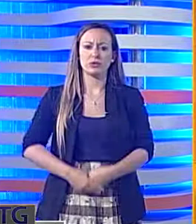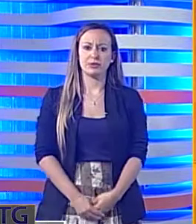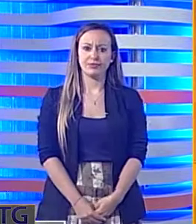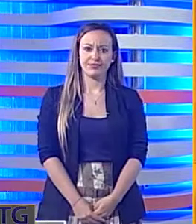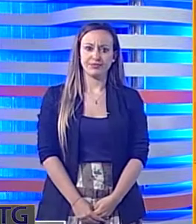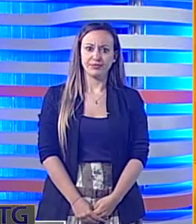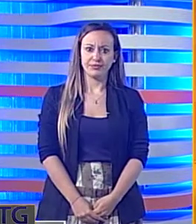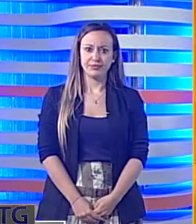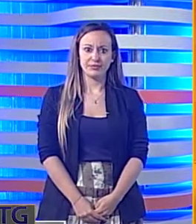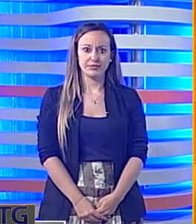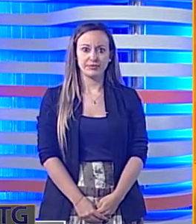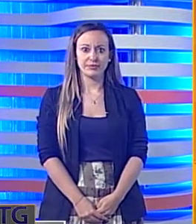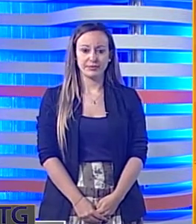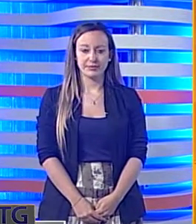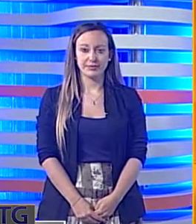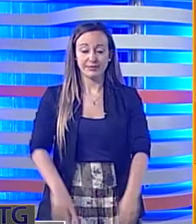di hashish.